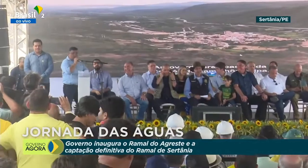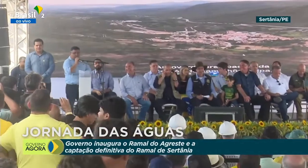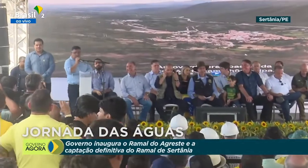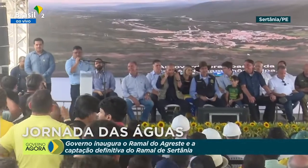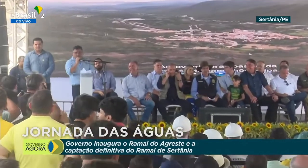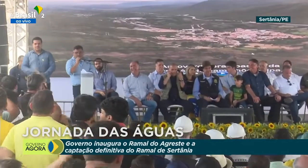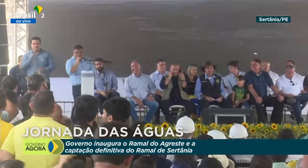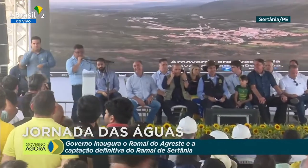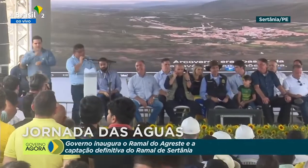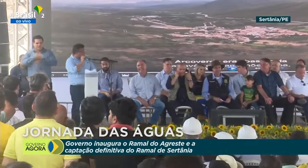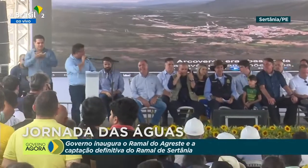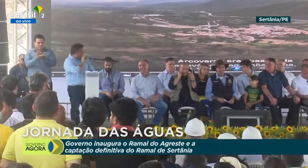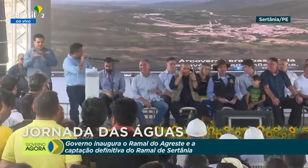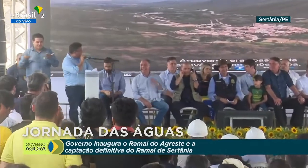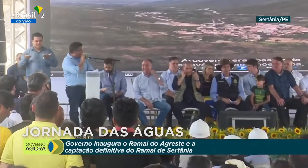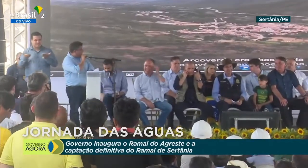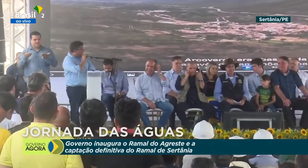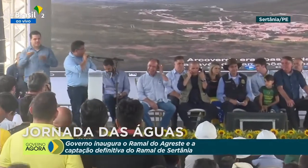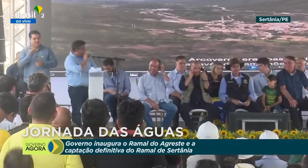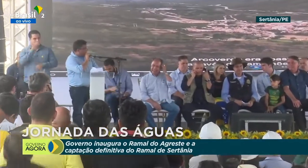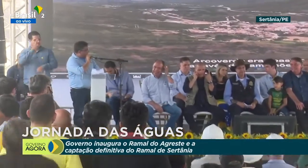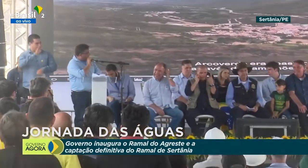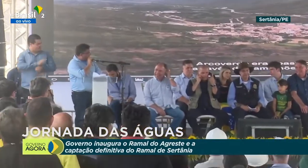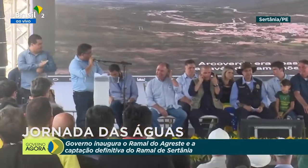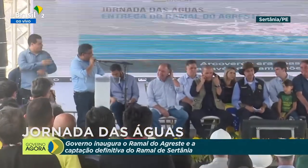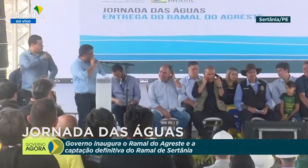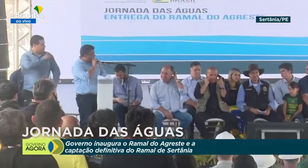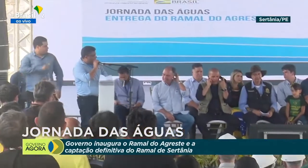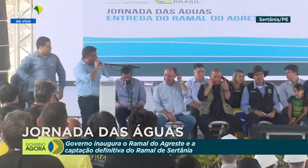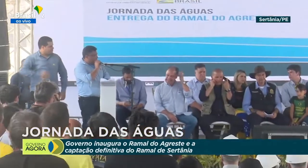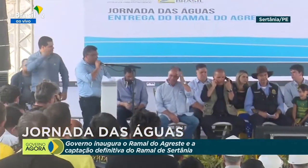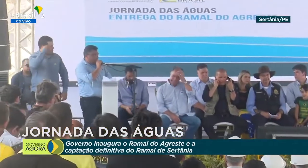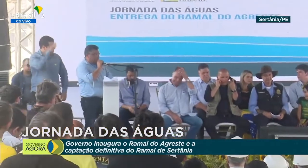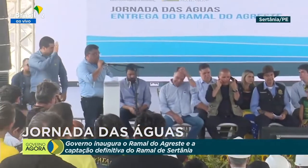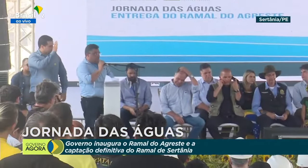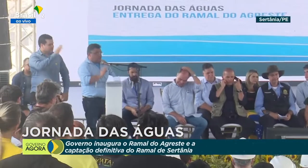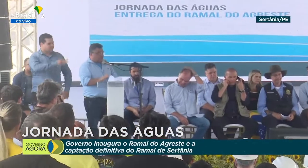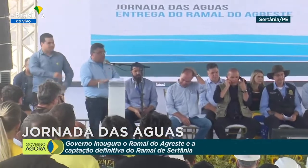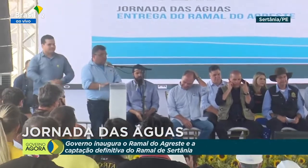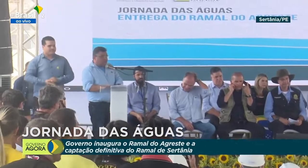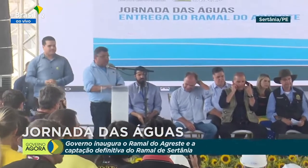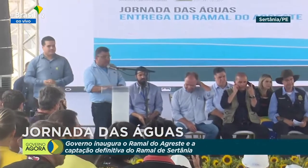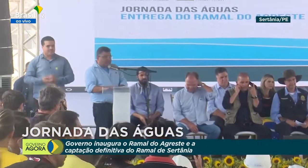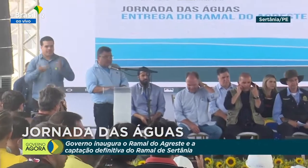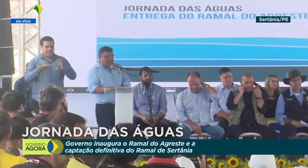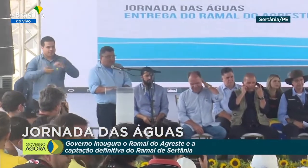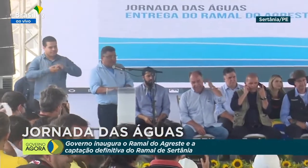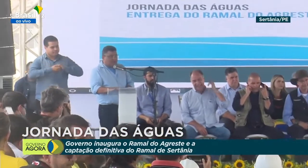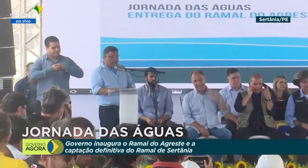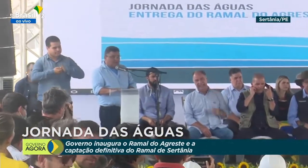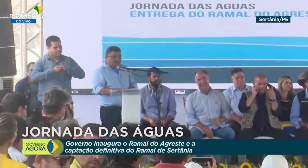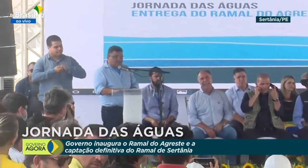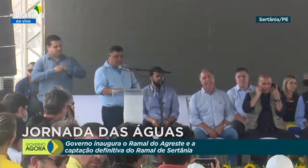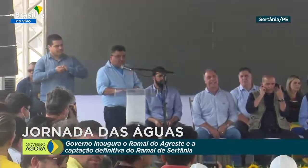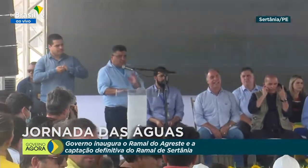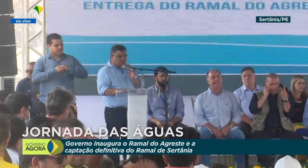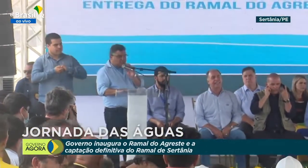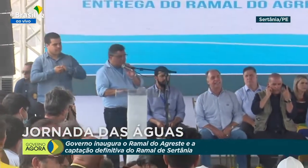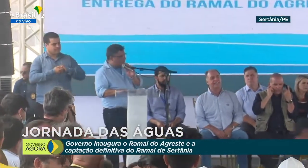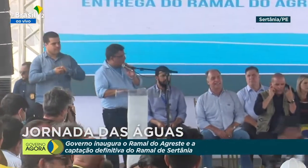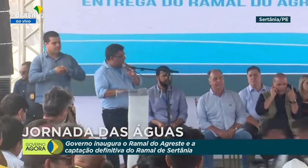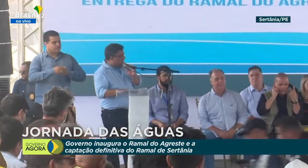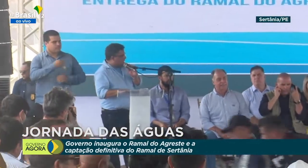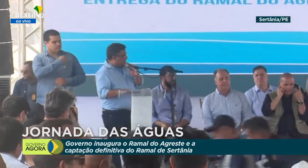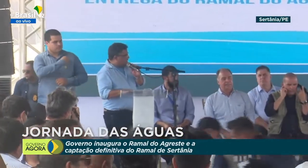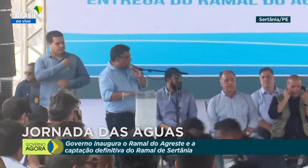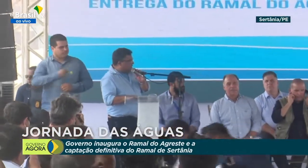Boa tarde a todos. Boa tarde, presidente Jair Bolsonaro. Quero cumprimentar o ministro